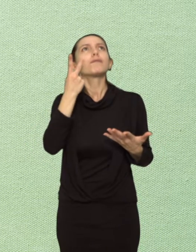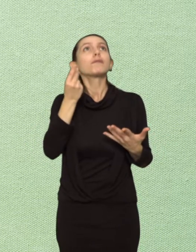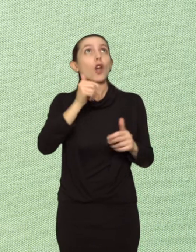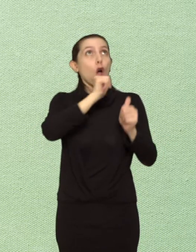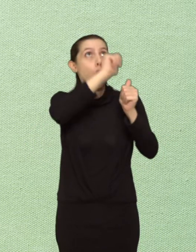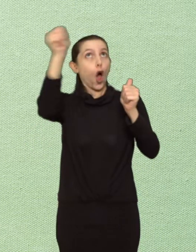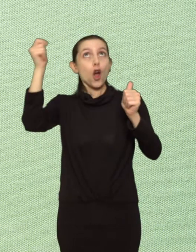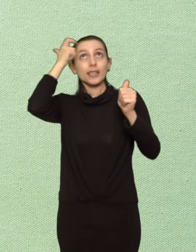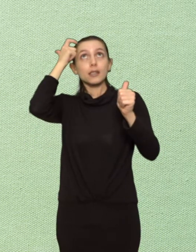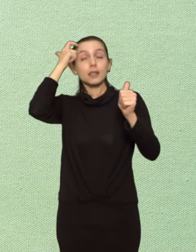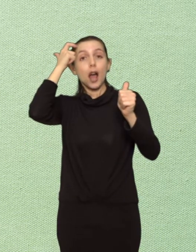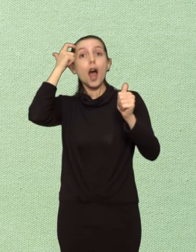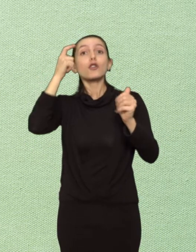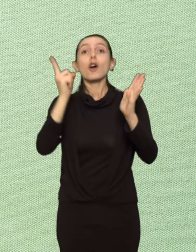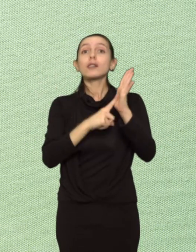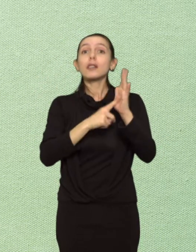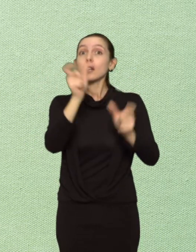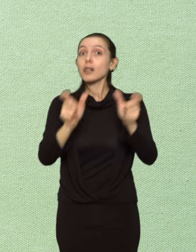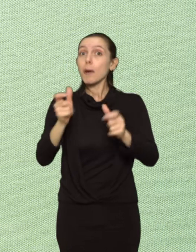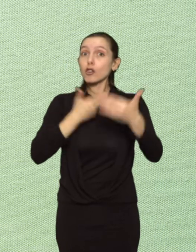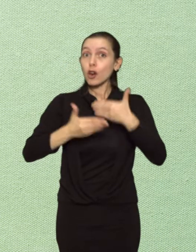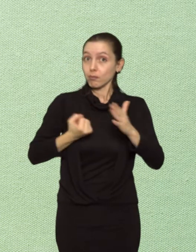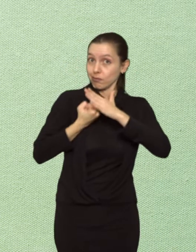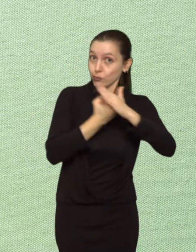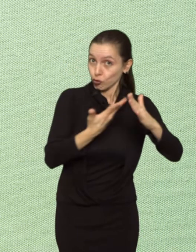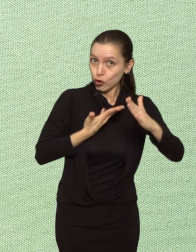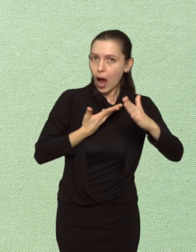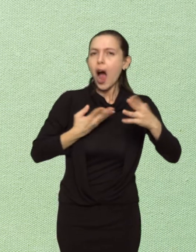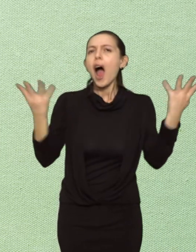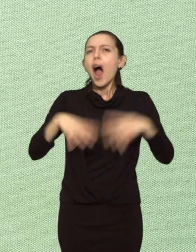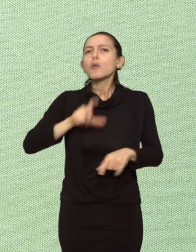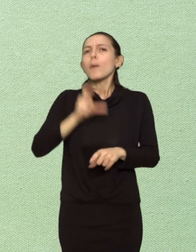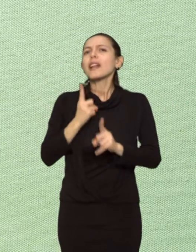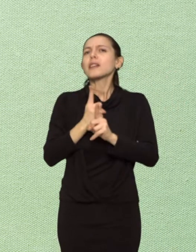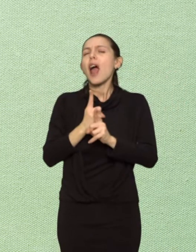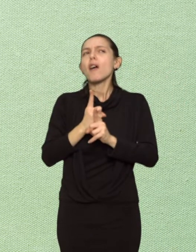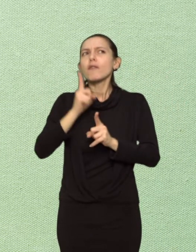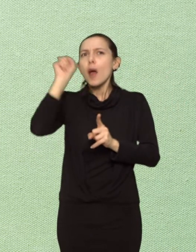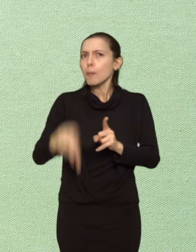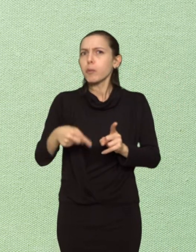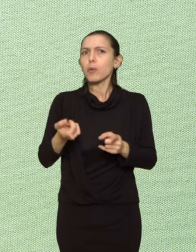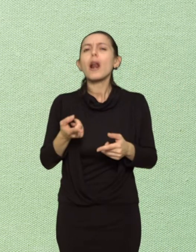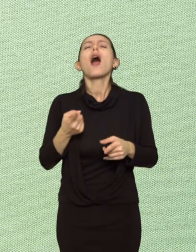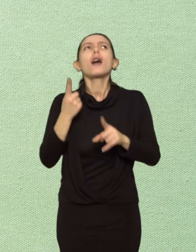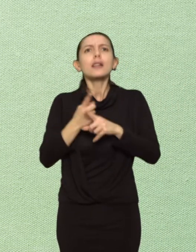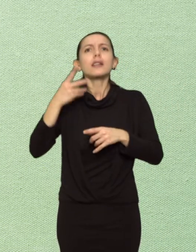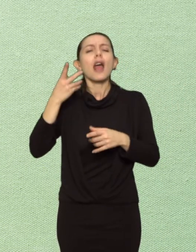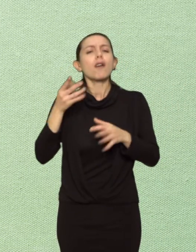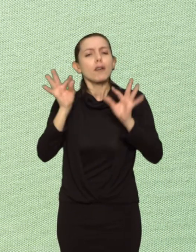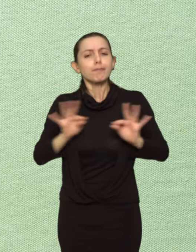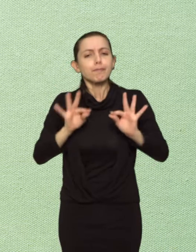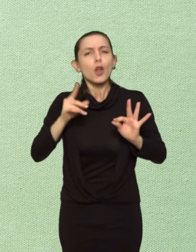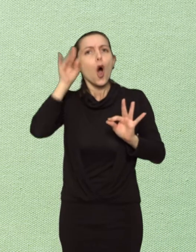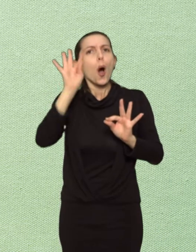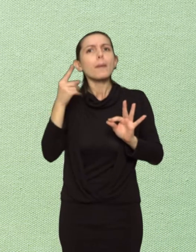si sostengono i diritti delle persone con disabilità, l'Italia deve fare lo stesso e deve attrezzarsi per far sì che